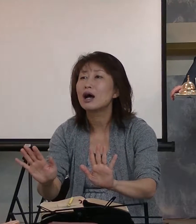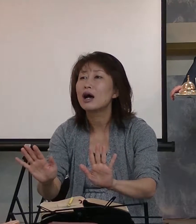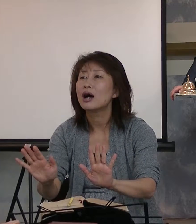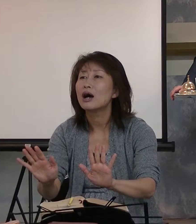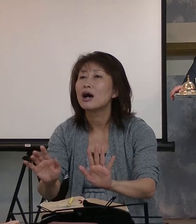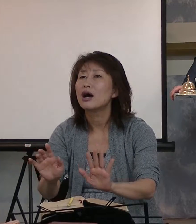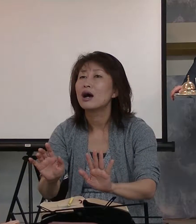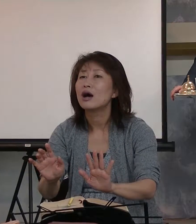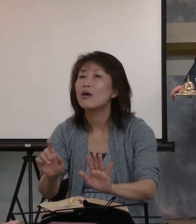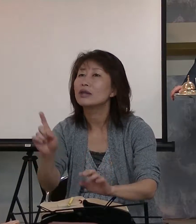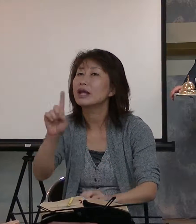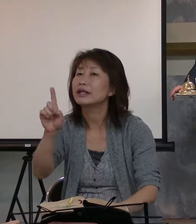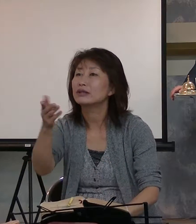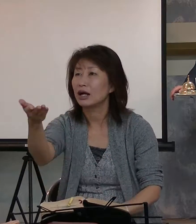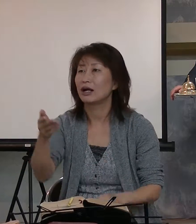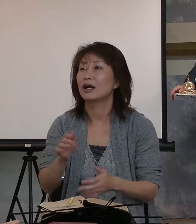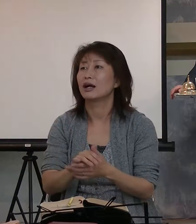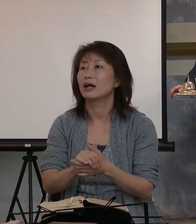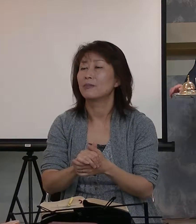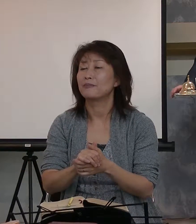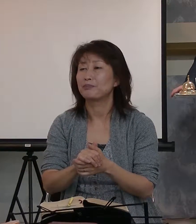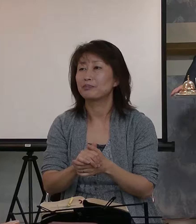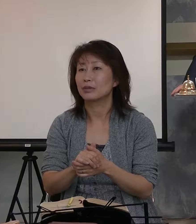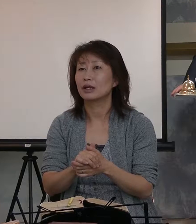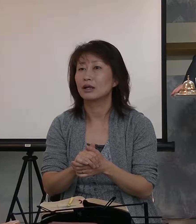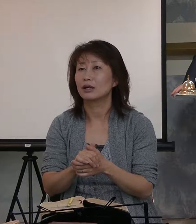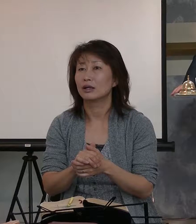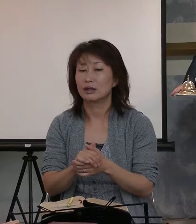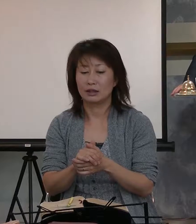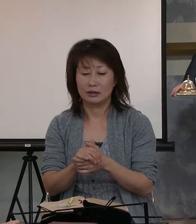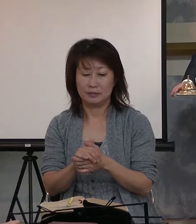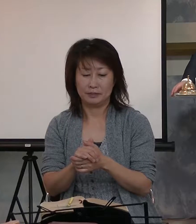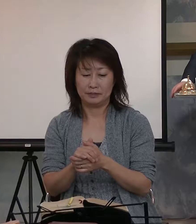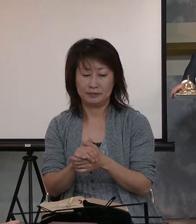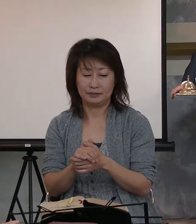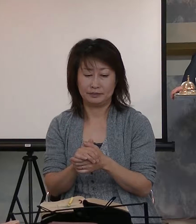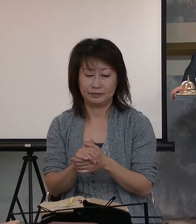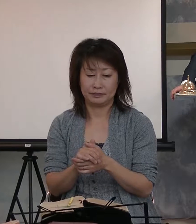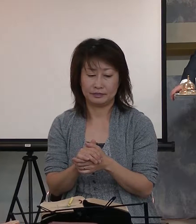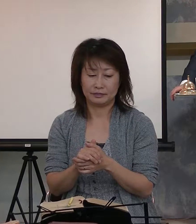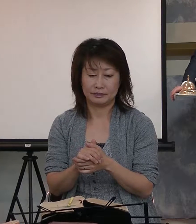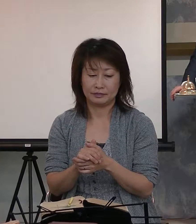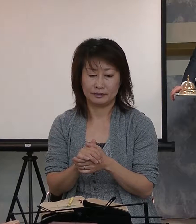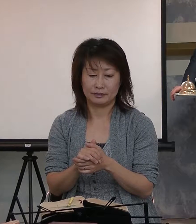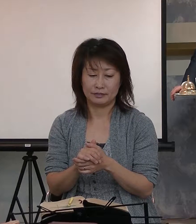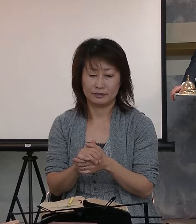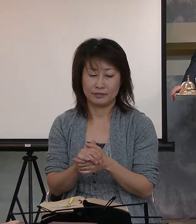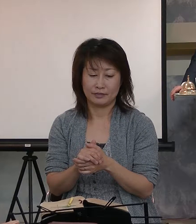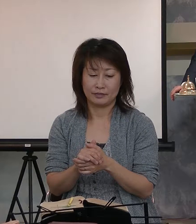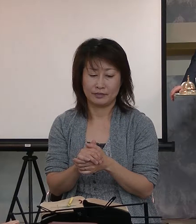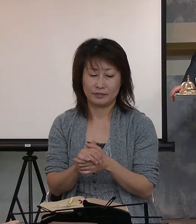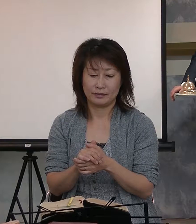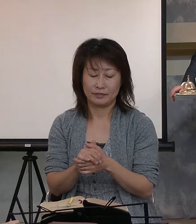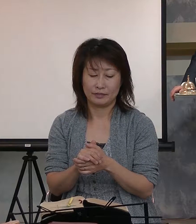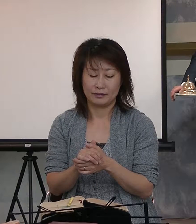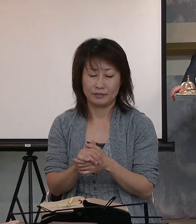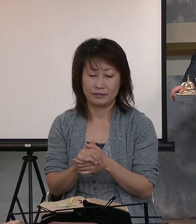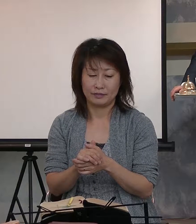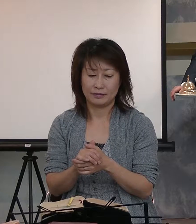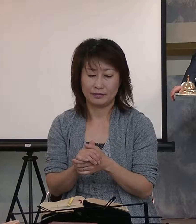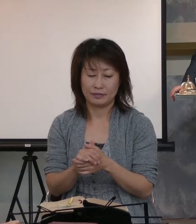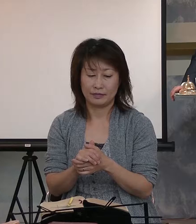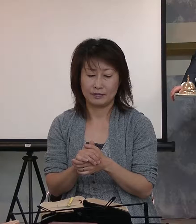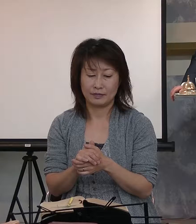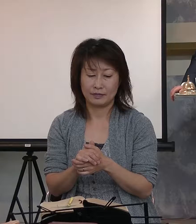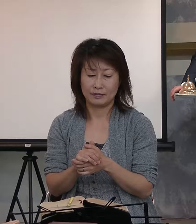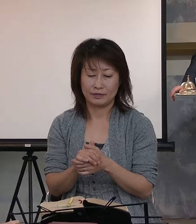まずイエス様は書記官たちの彼らが知っている聖